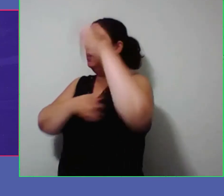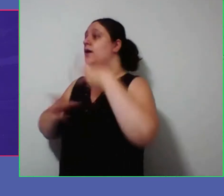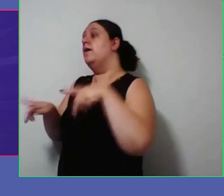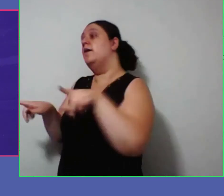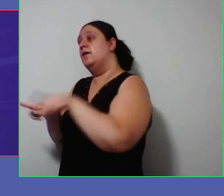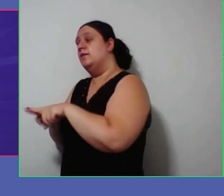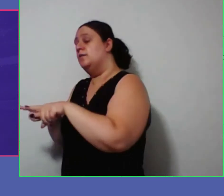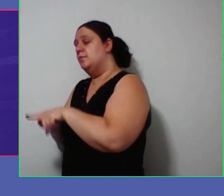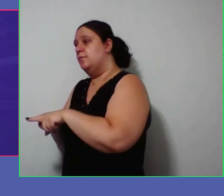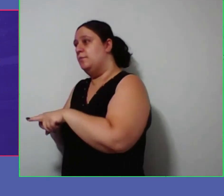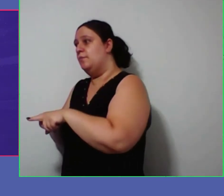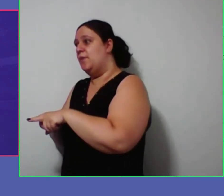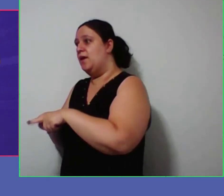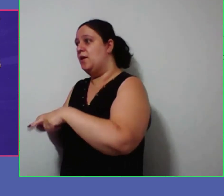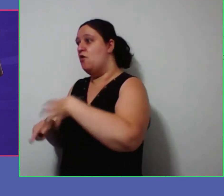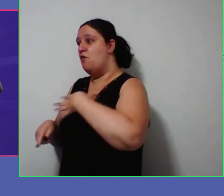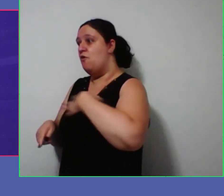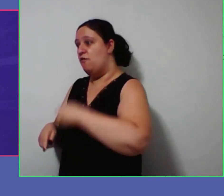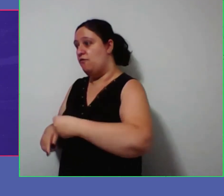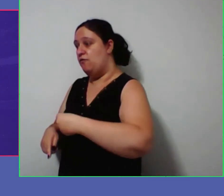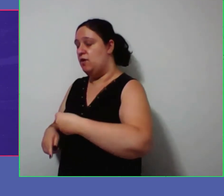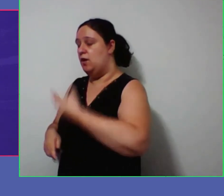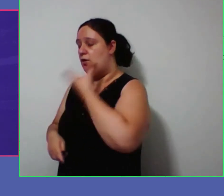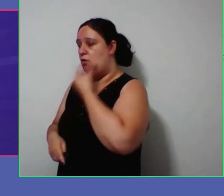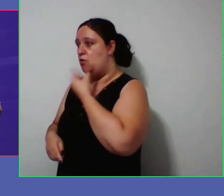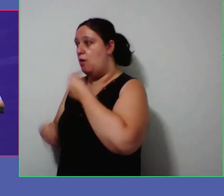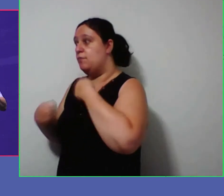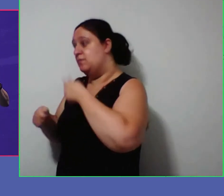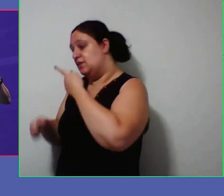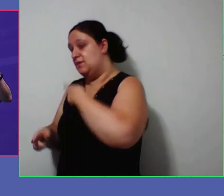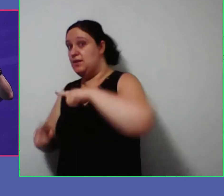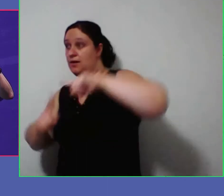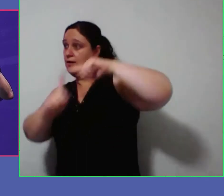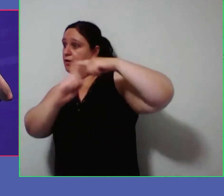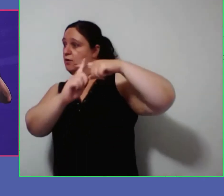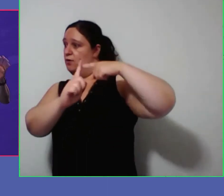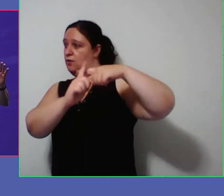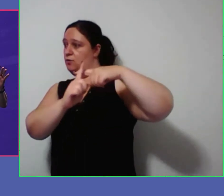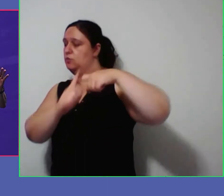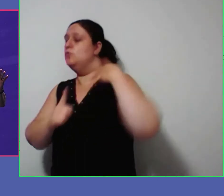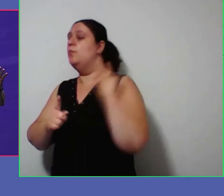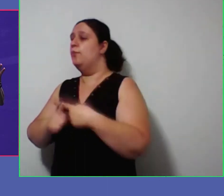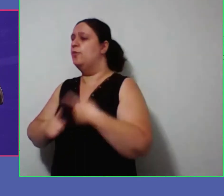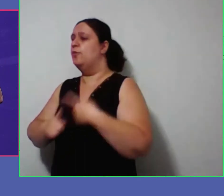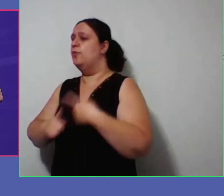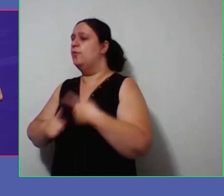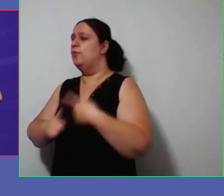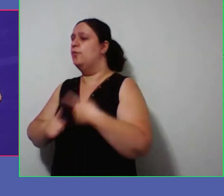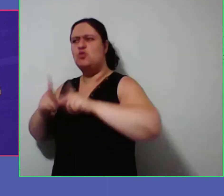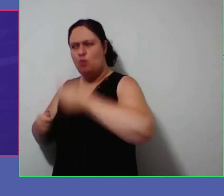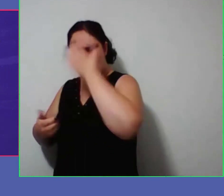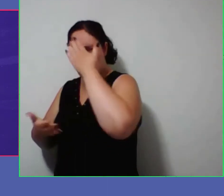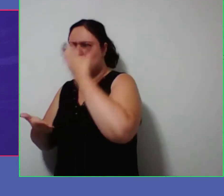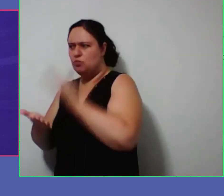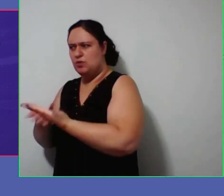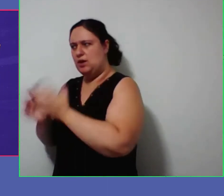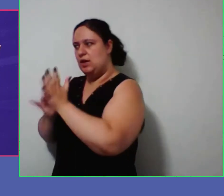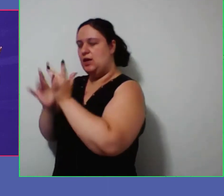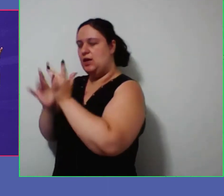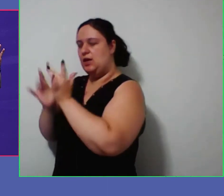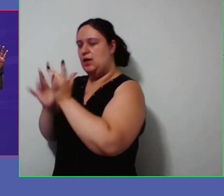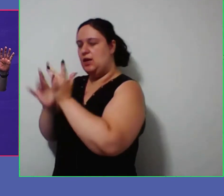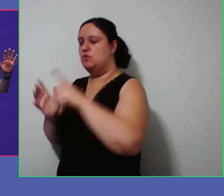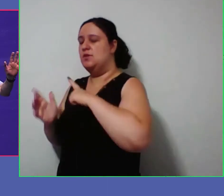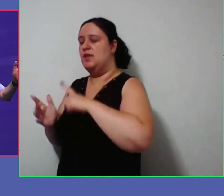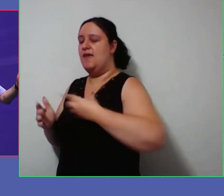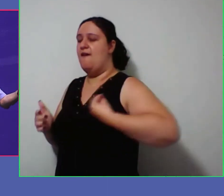levantado no madeiro, na cruz, para que todo o que nele crê tenha a vida eterna.